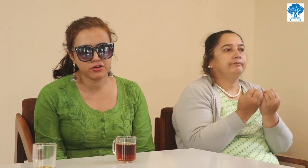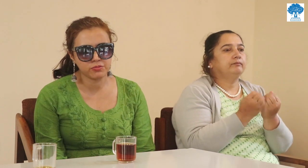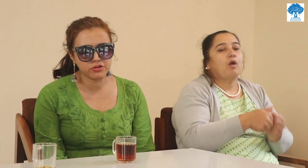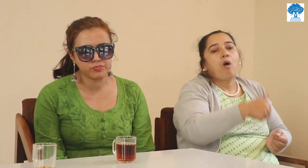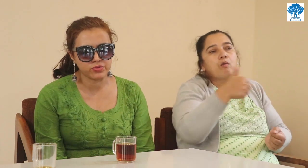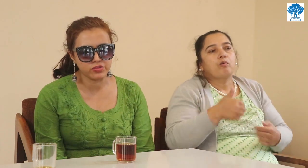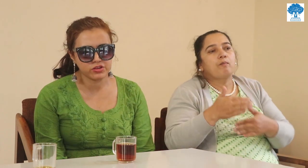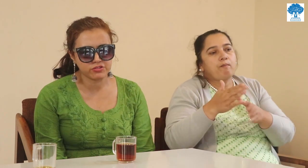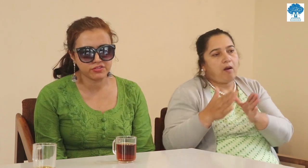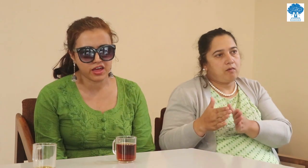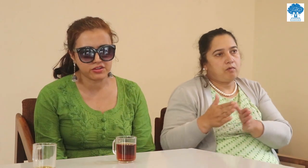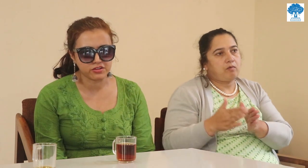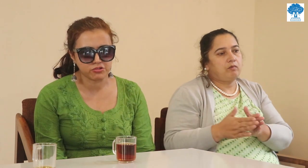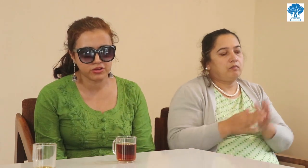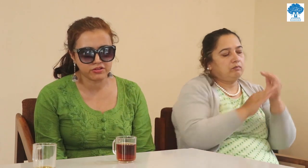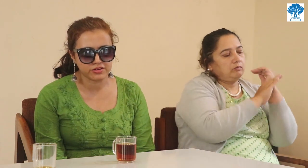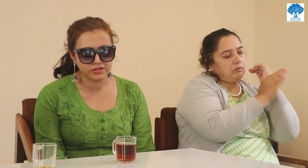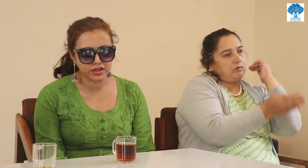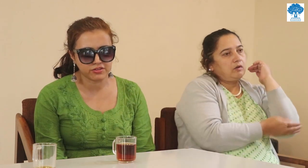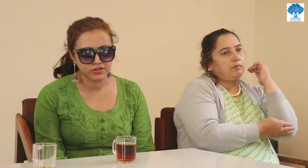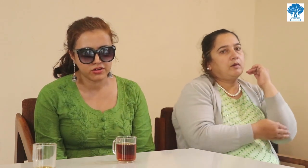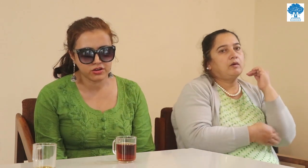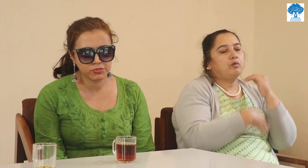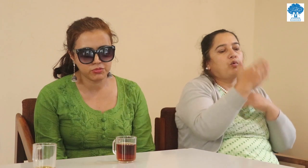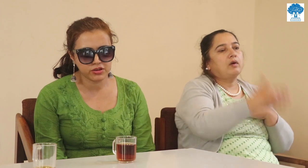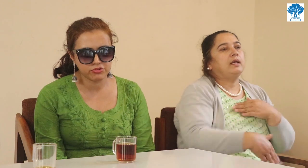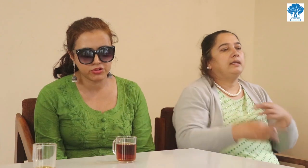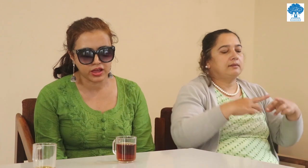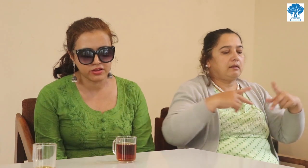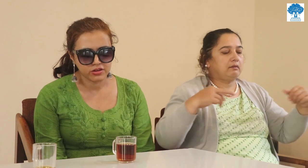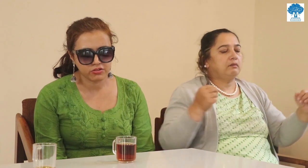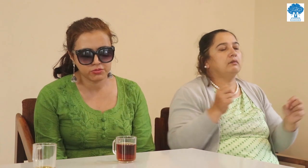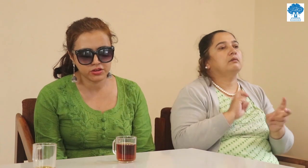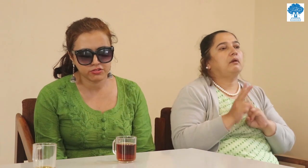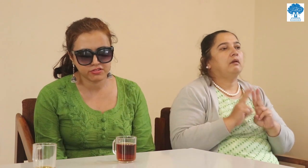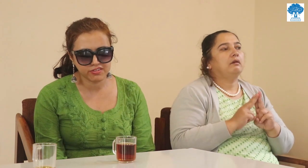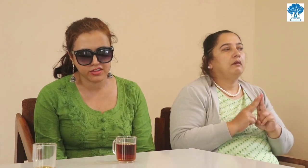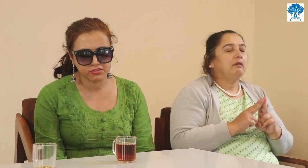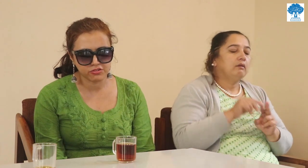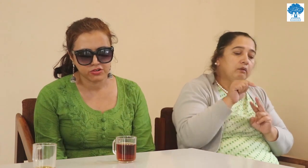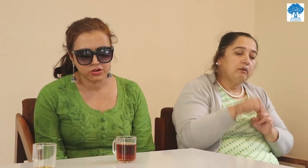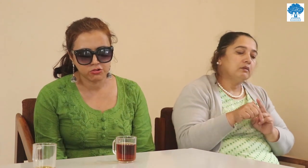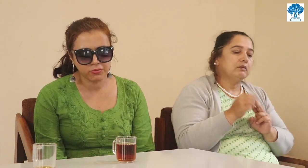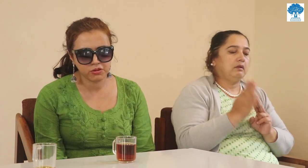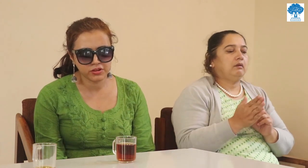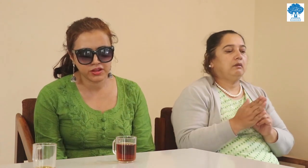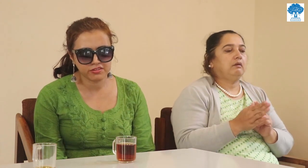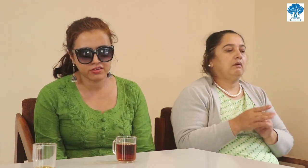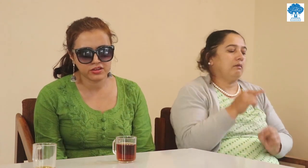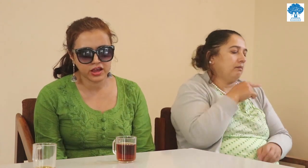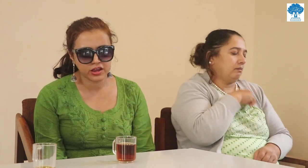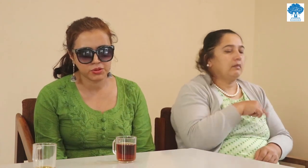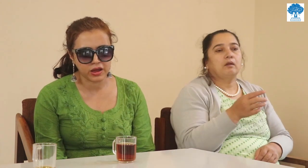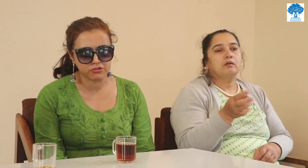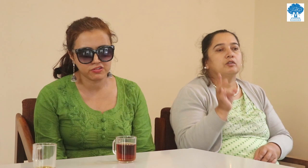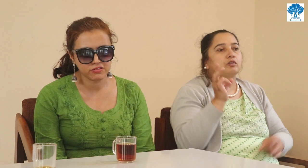बाटो गर्भनिरोधको साधनहरूको कुरा गरिरहँदा चाहिँ अघि पनि मैले जोडिहालेँ गर्भनिरोधको साधनको उपलब्धता